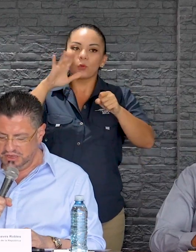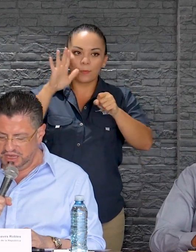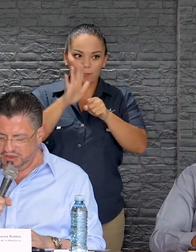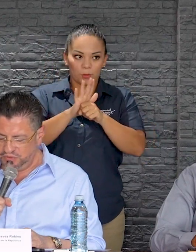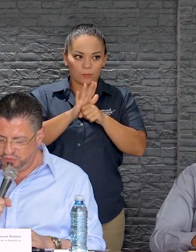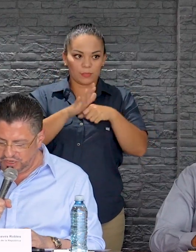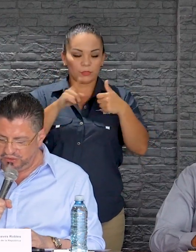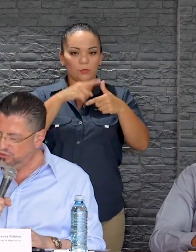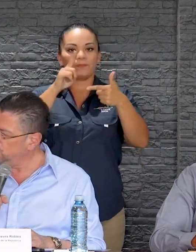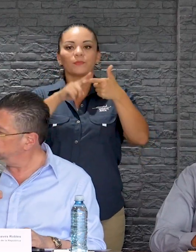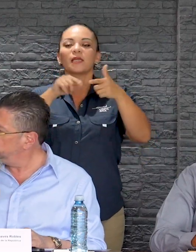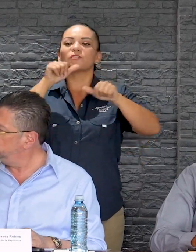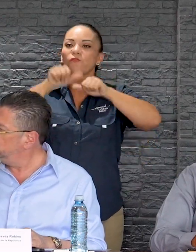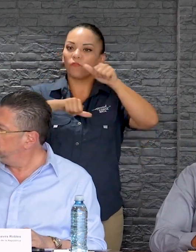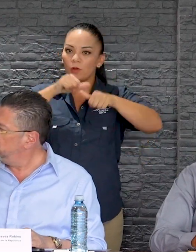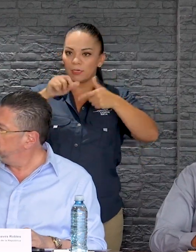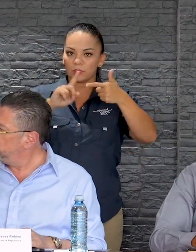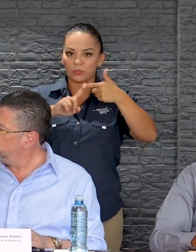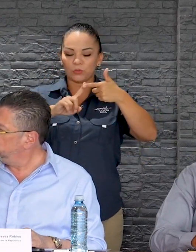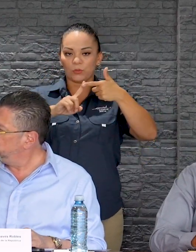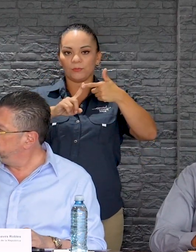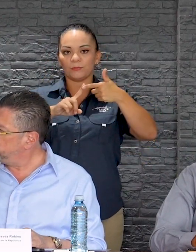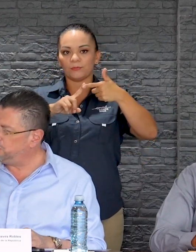compromiso, esfuerzo,